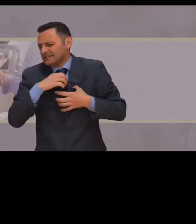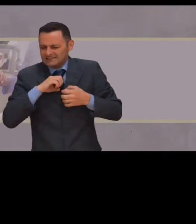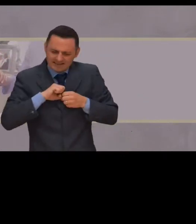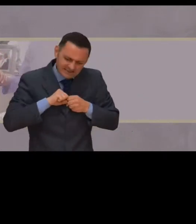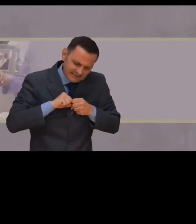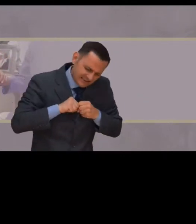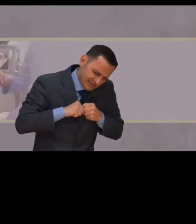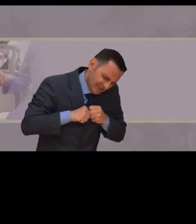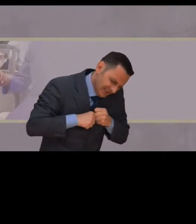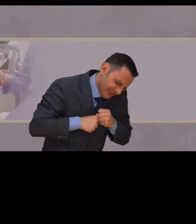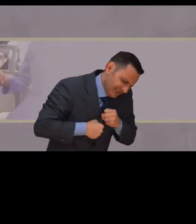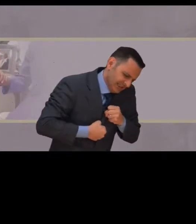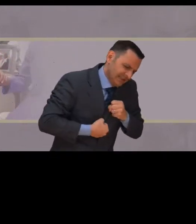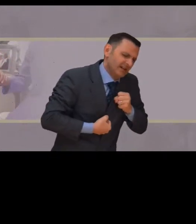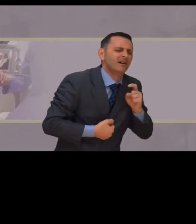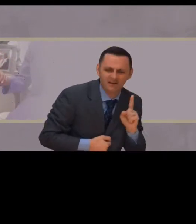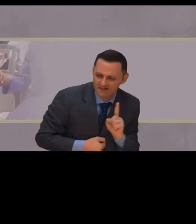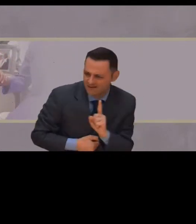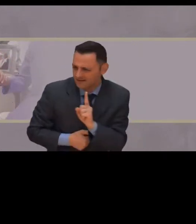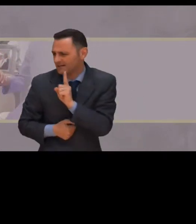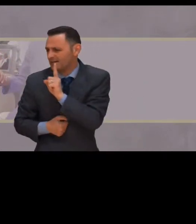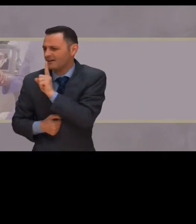Geova Dio